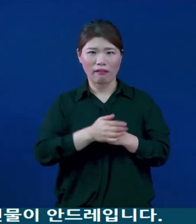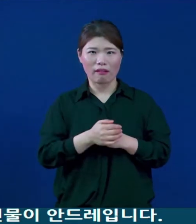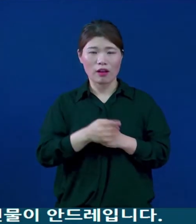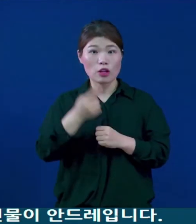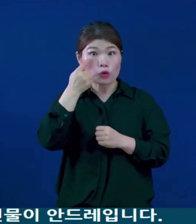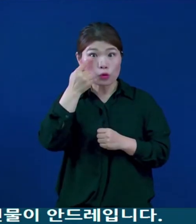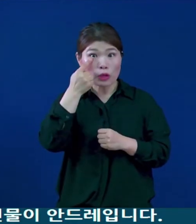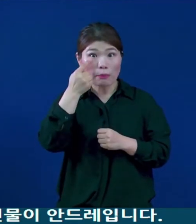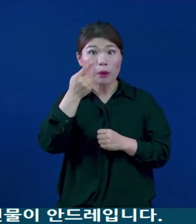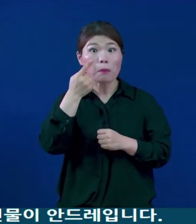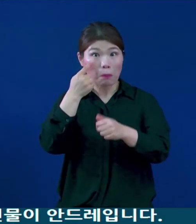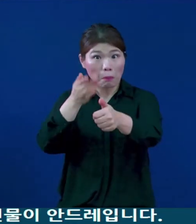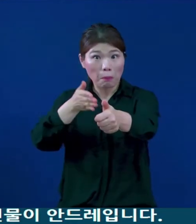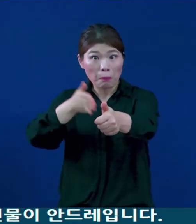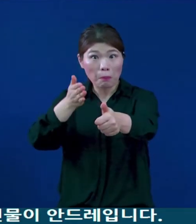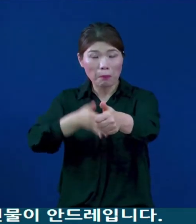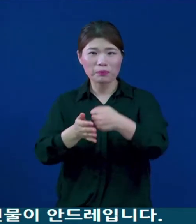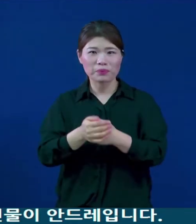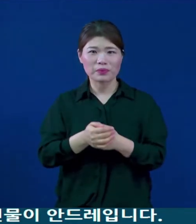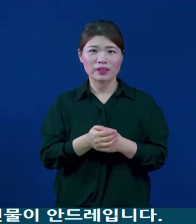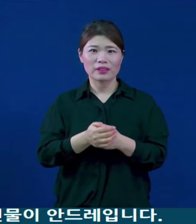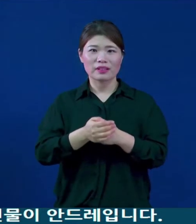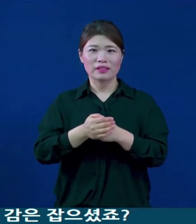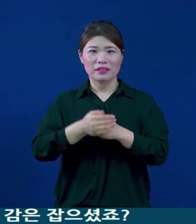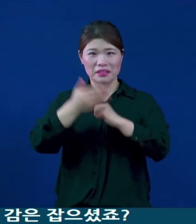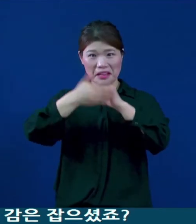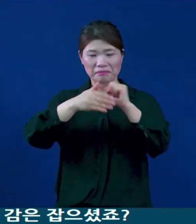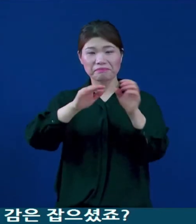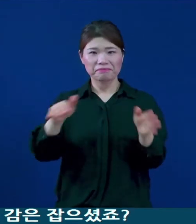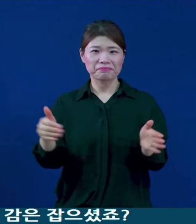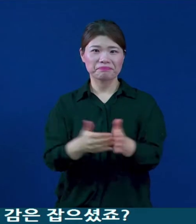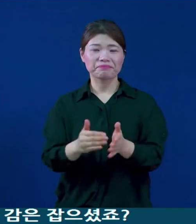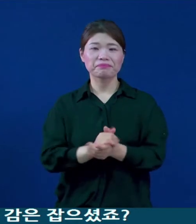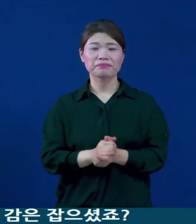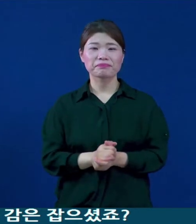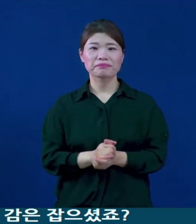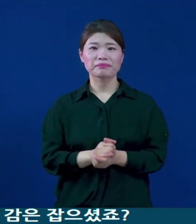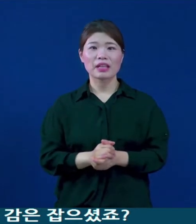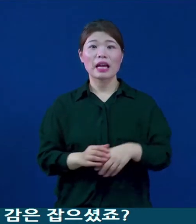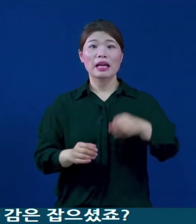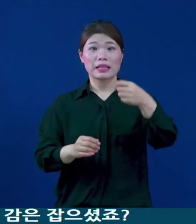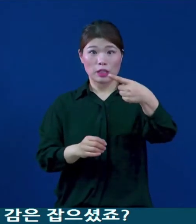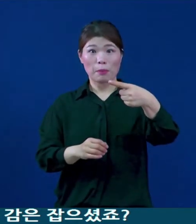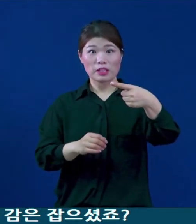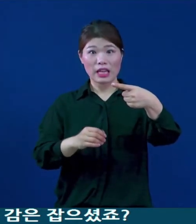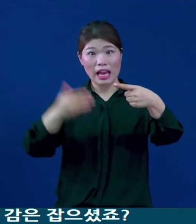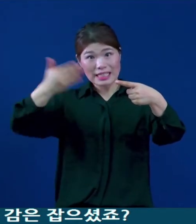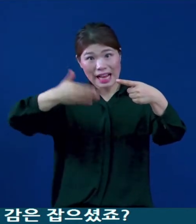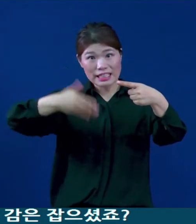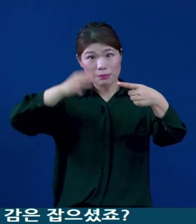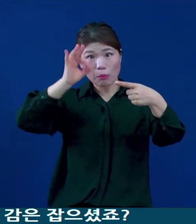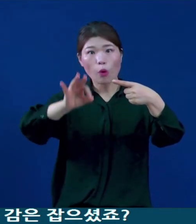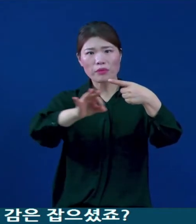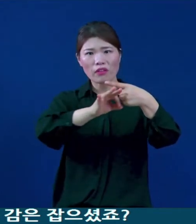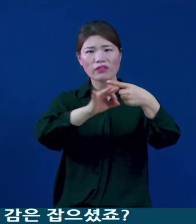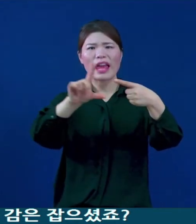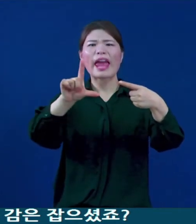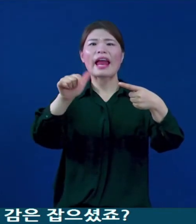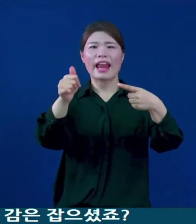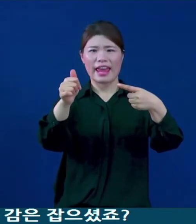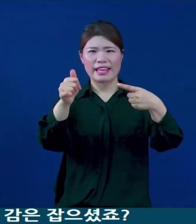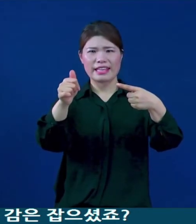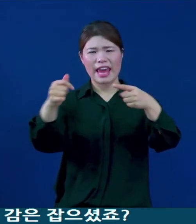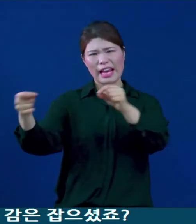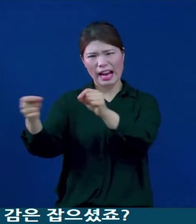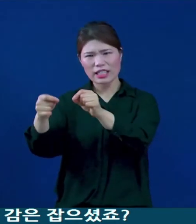눈여겨 봐주시기 바랍니다. 내려주시고요. 먼저 1번 그림은 LA 근교에